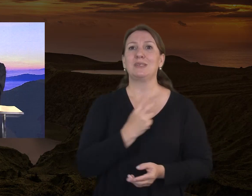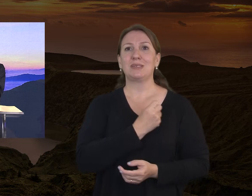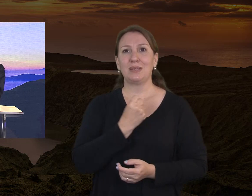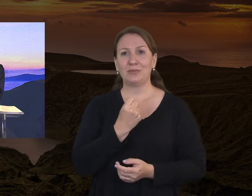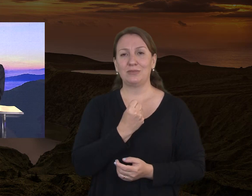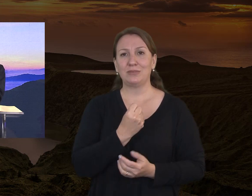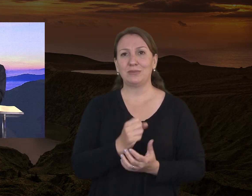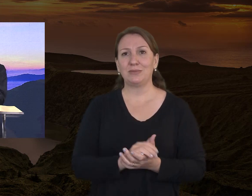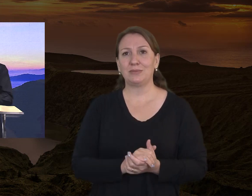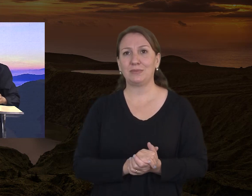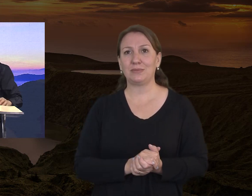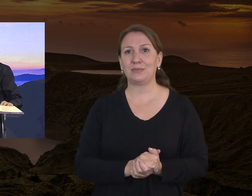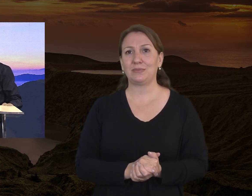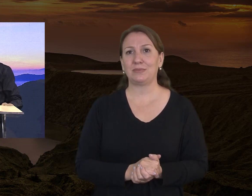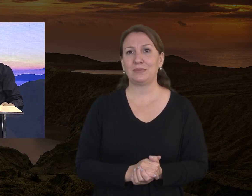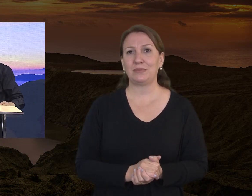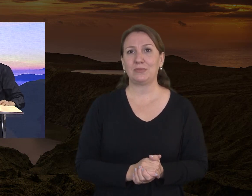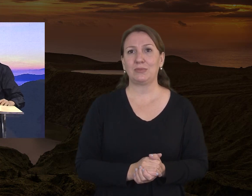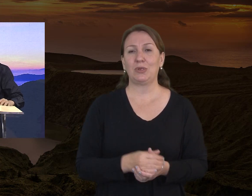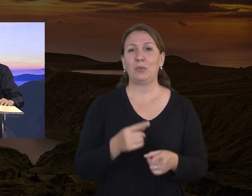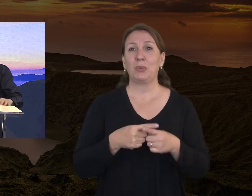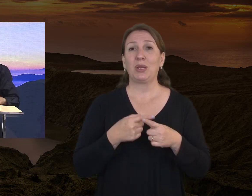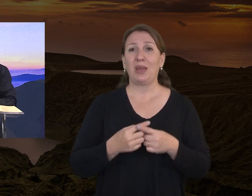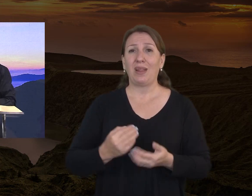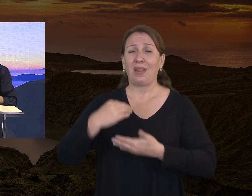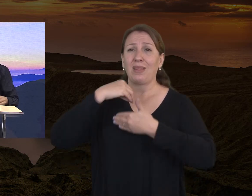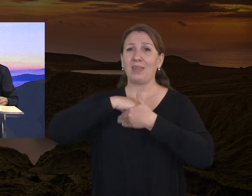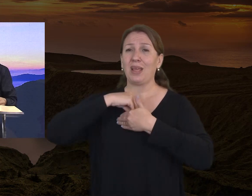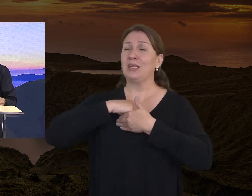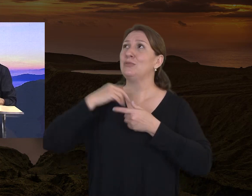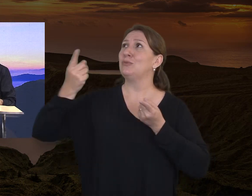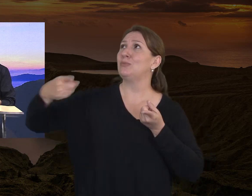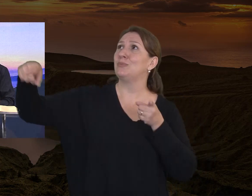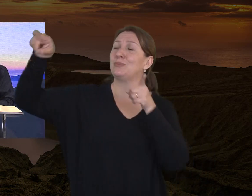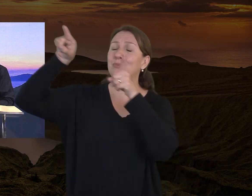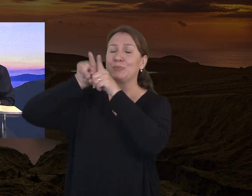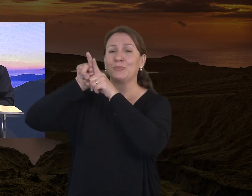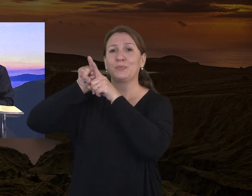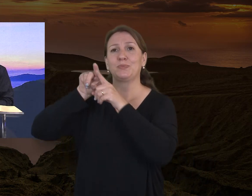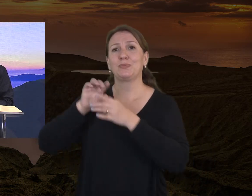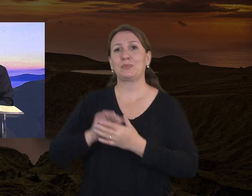consigo dentro de si. E 1 Pedro 3,